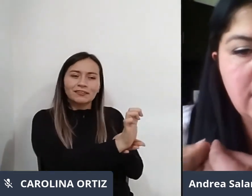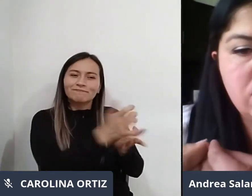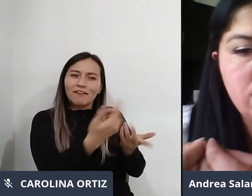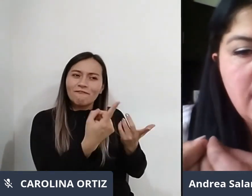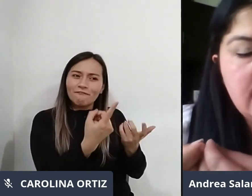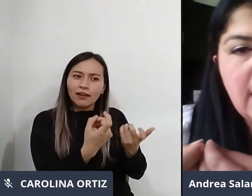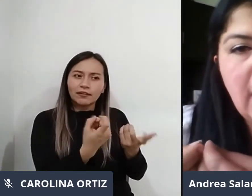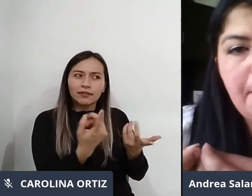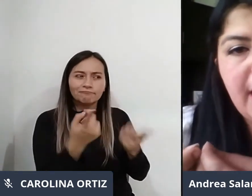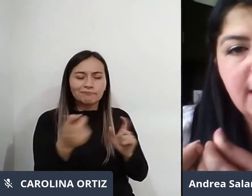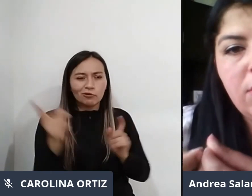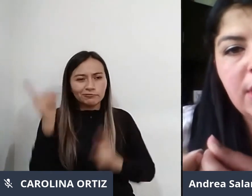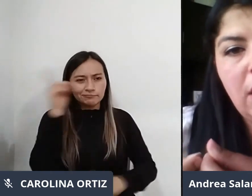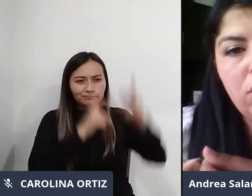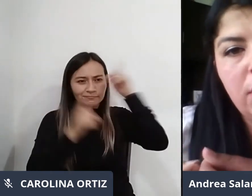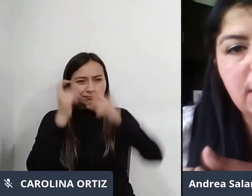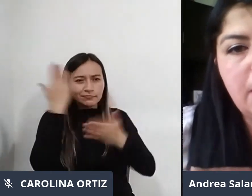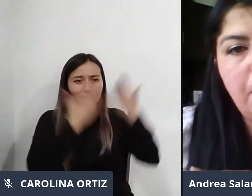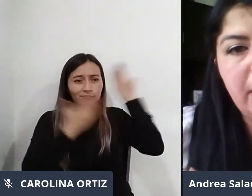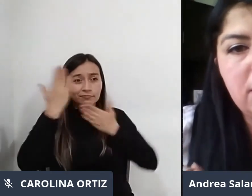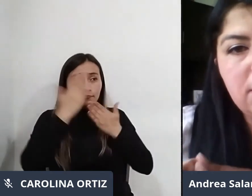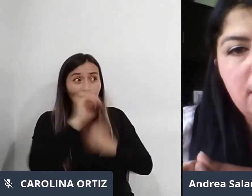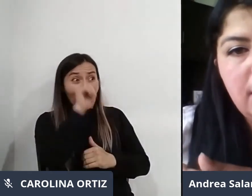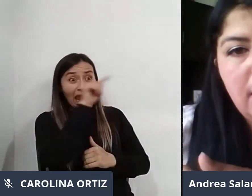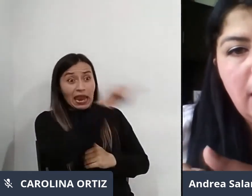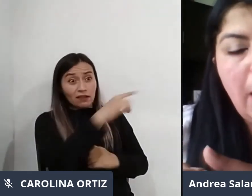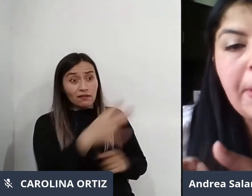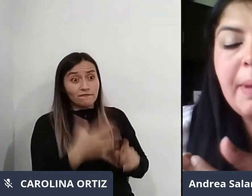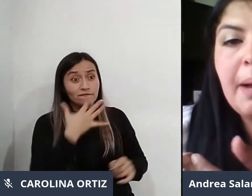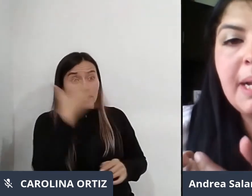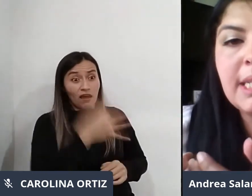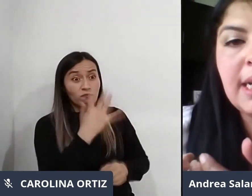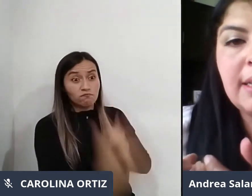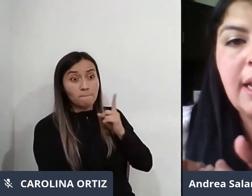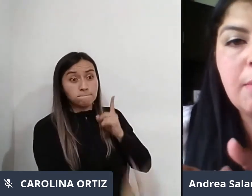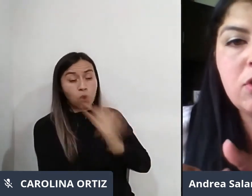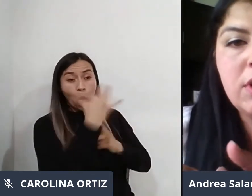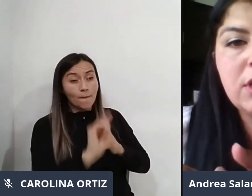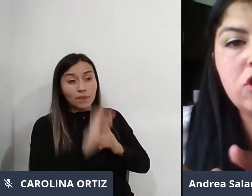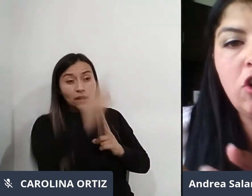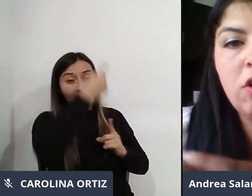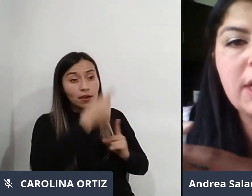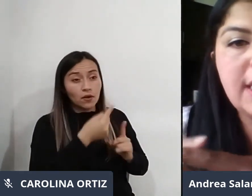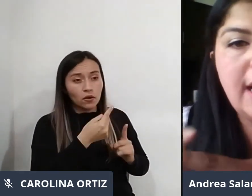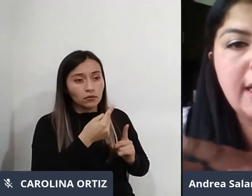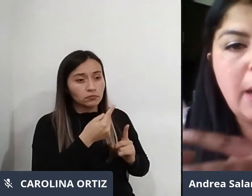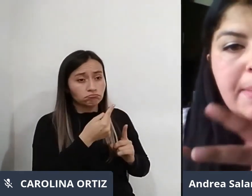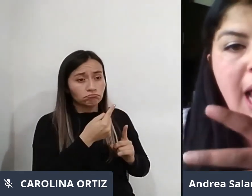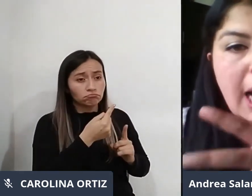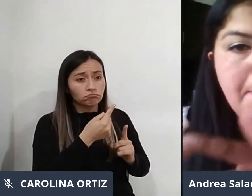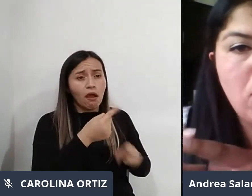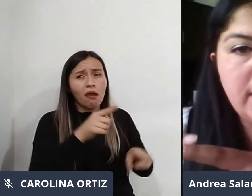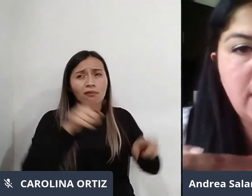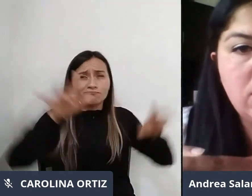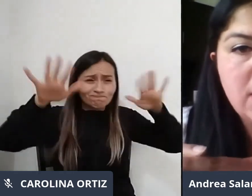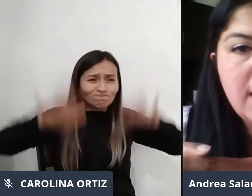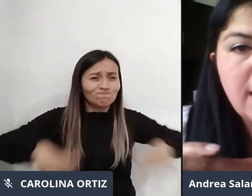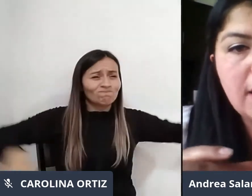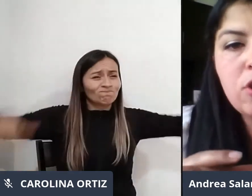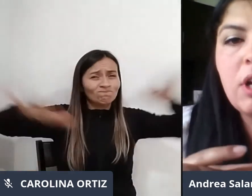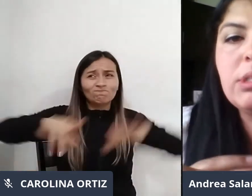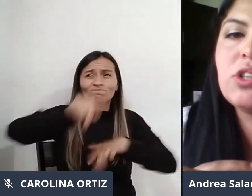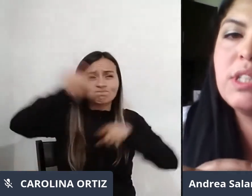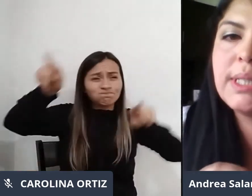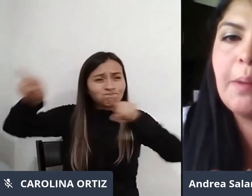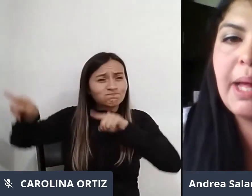analizar, y es el hecho de que la amenaza no es el otro en este momento. La primera amenaza que tenemos es todo ese andamiaje político